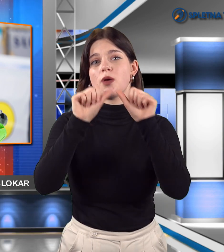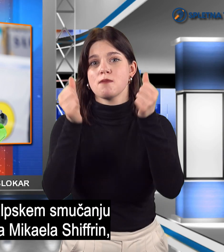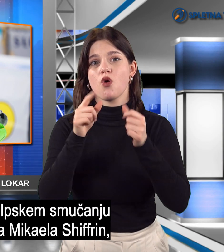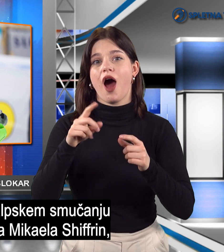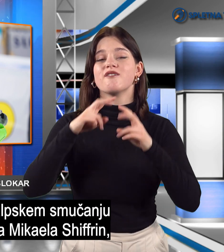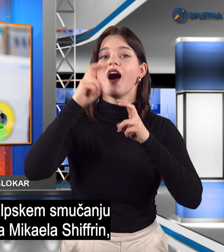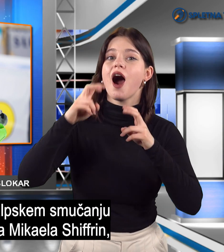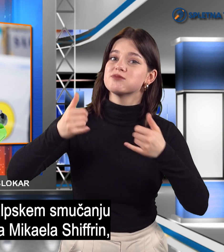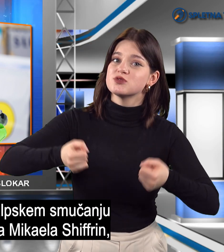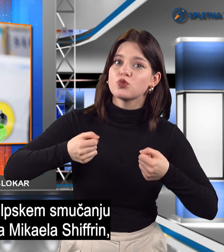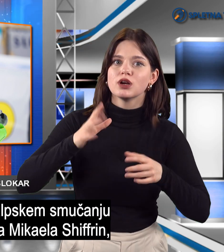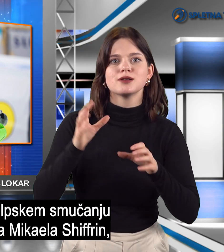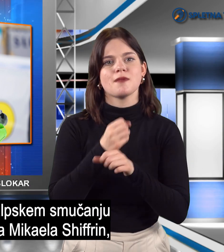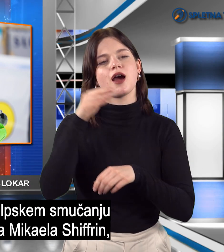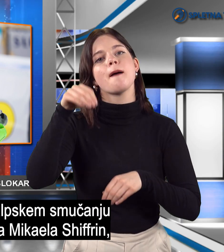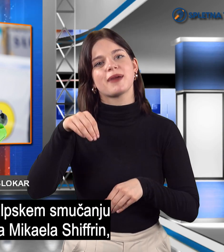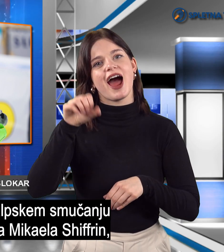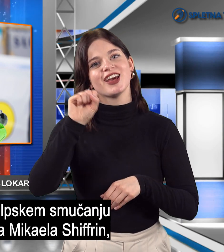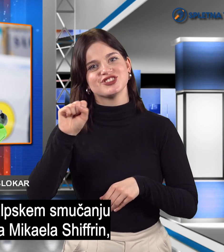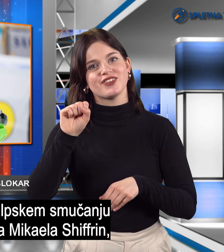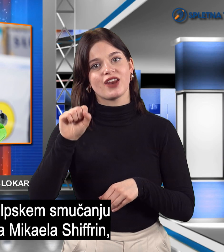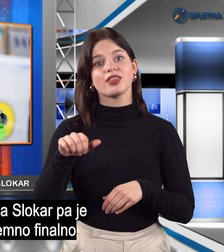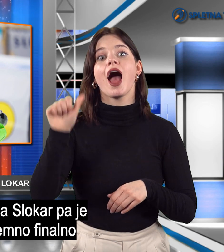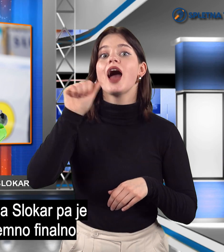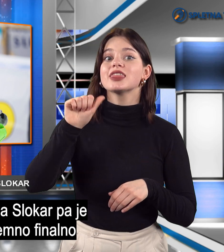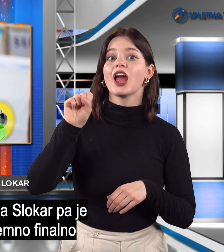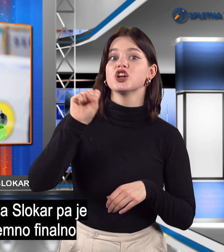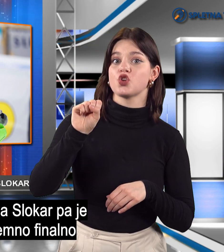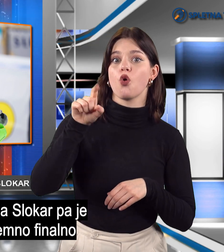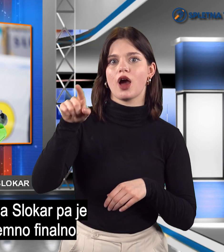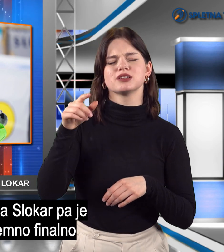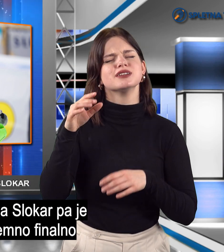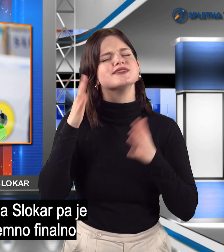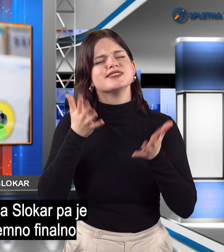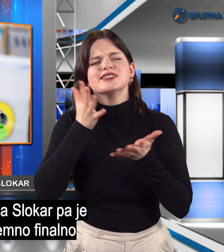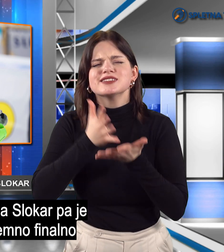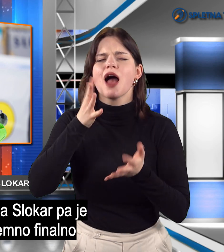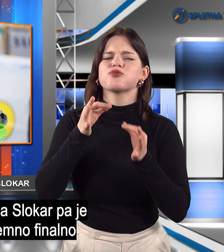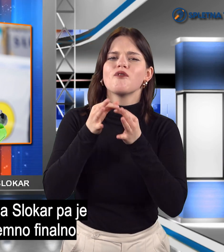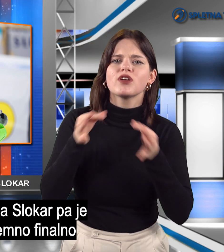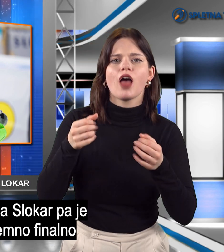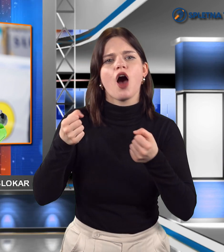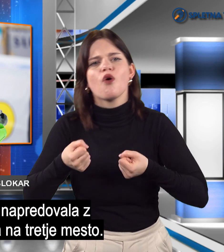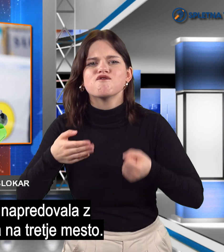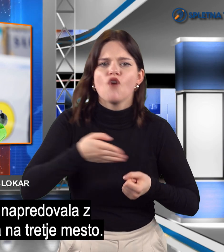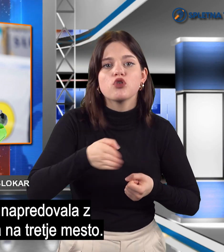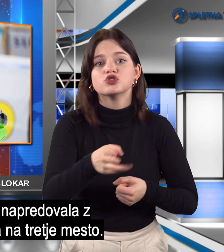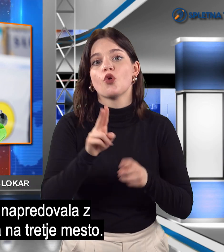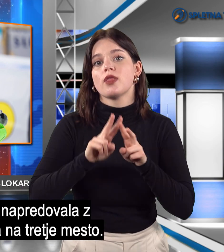je zmagala Mikaela Shiffrin. Andreja Slokar pa je z izjemno finalno vožnjo napredovala z 9. na